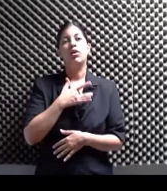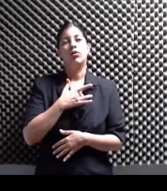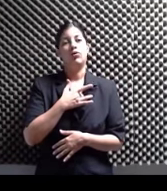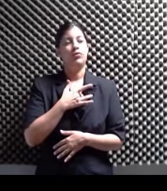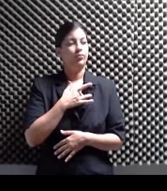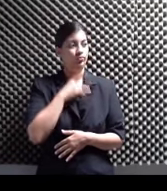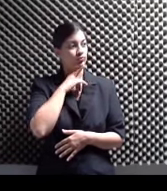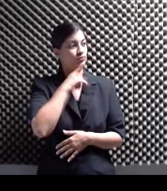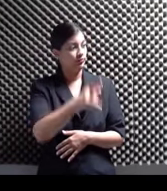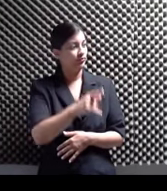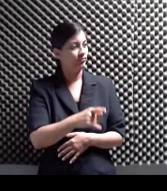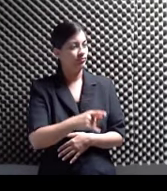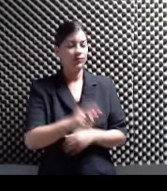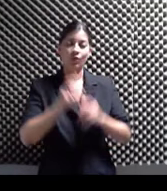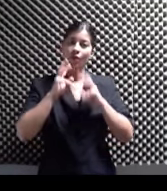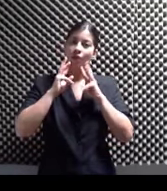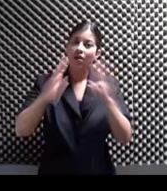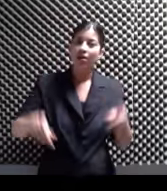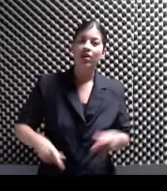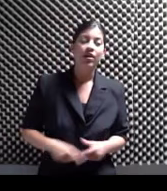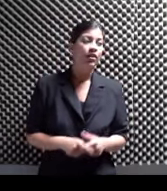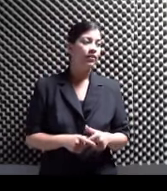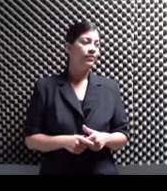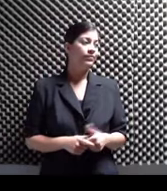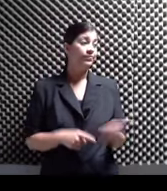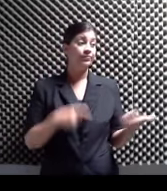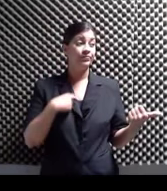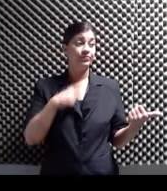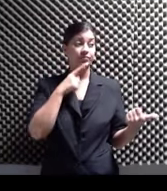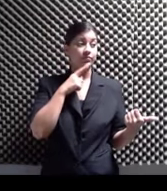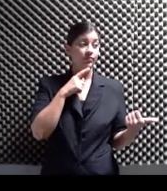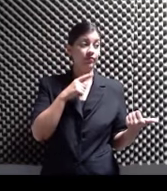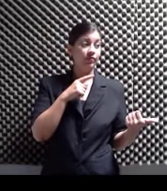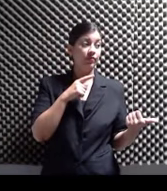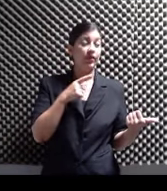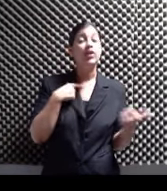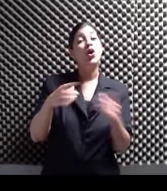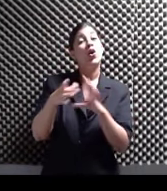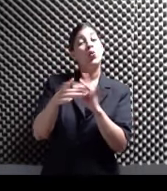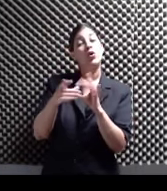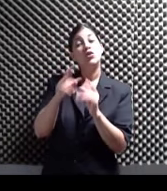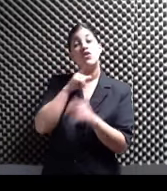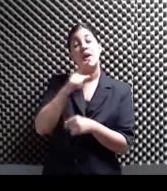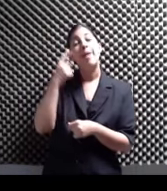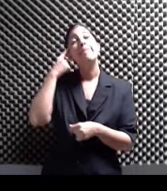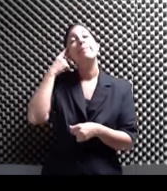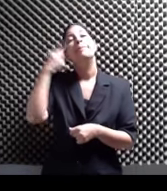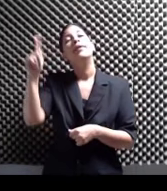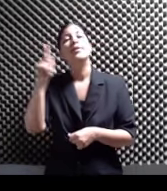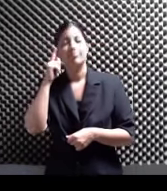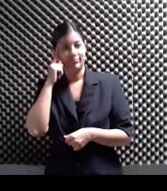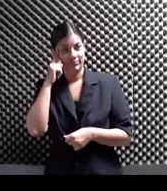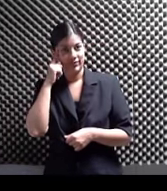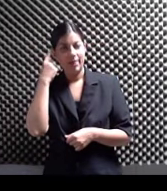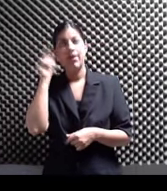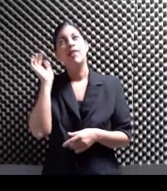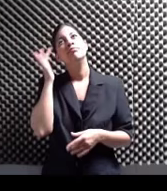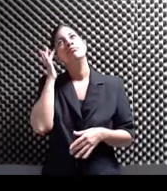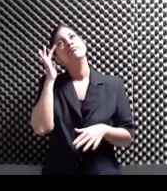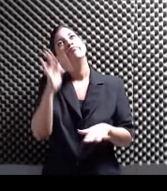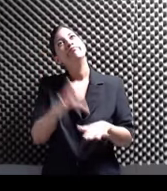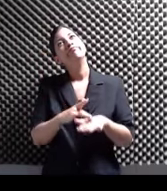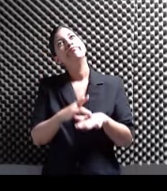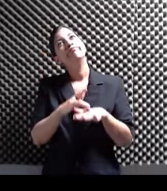boxeo. Que te dejen para pensar, que de hecho es que la ADC son cuentos para pensar. Exacto. Para dejarte así pensando.